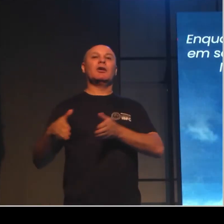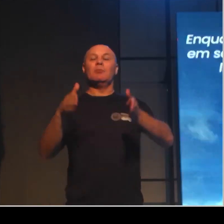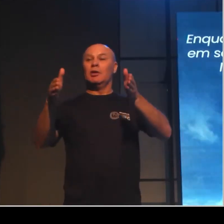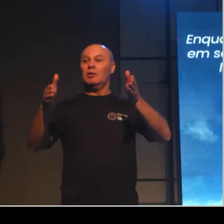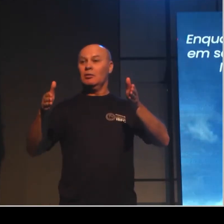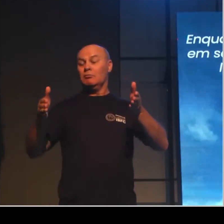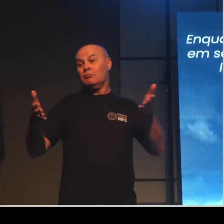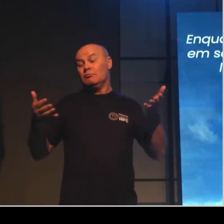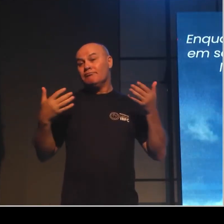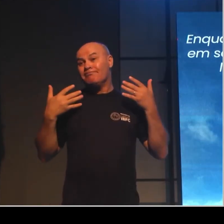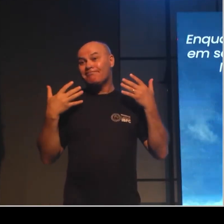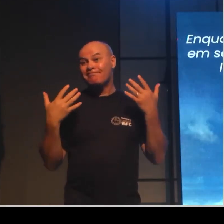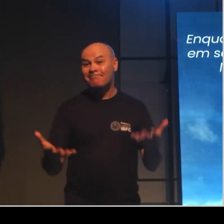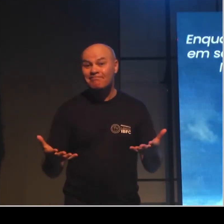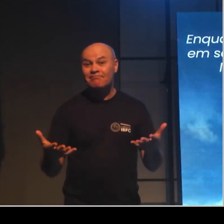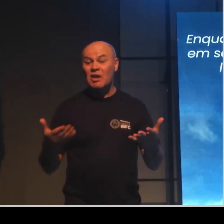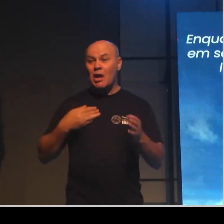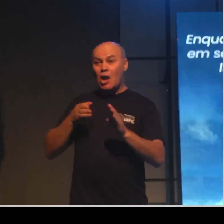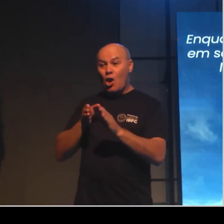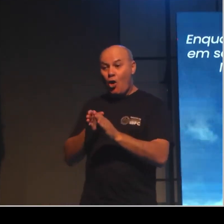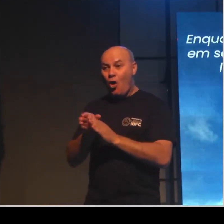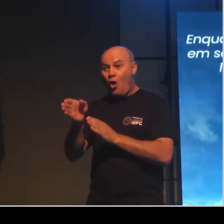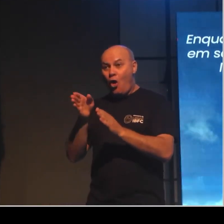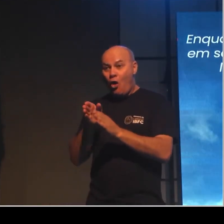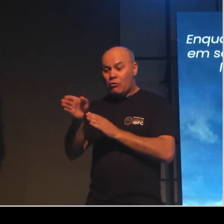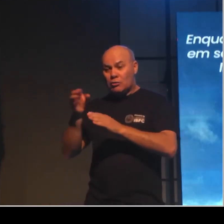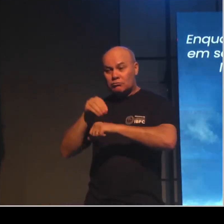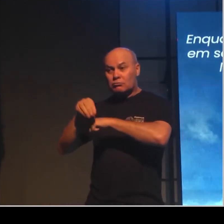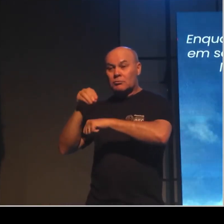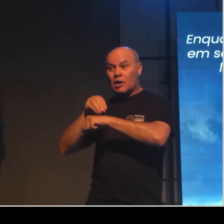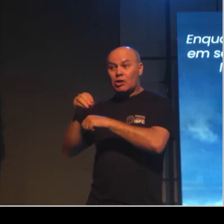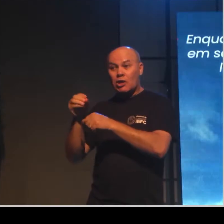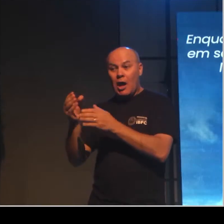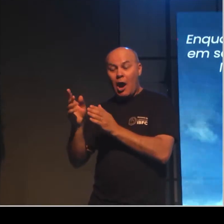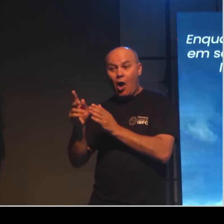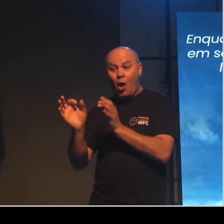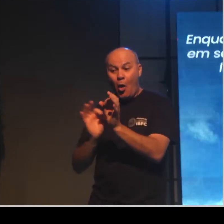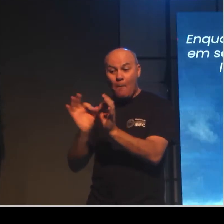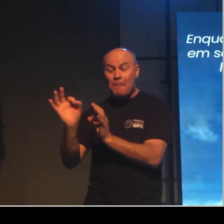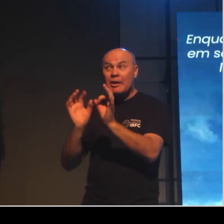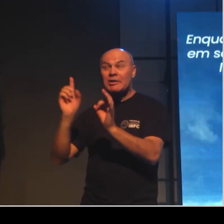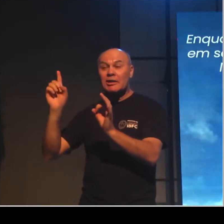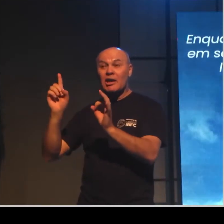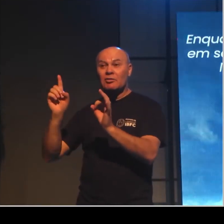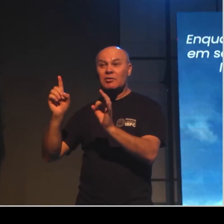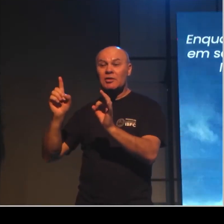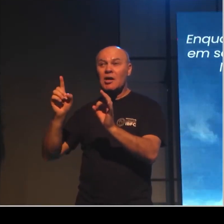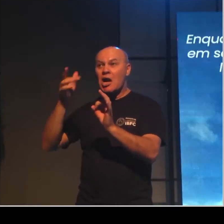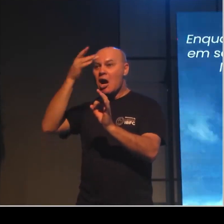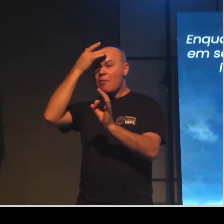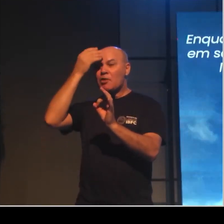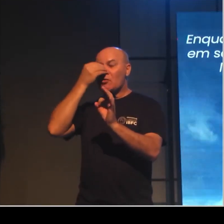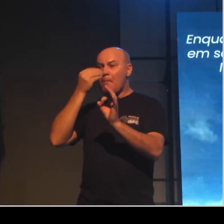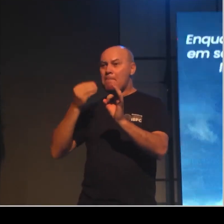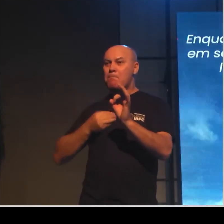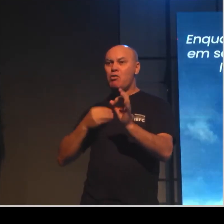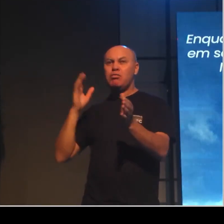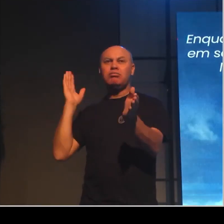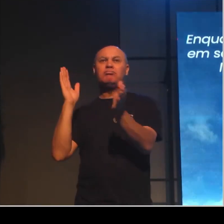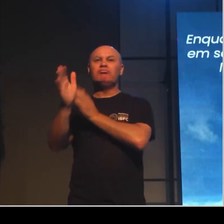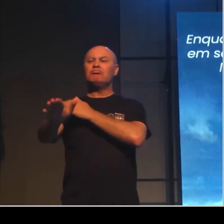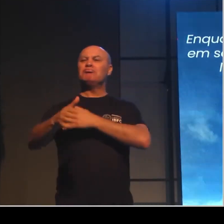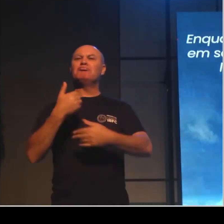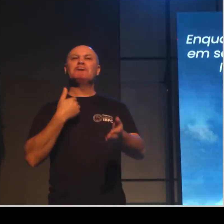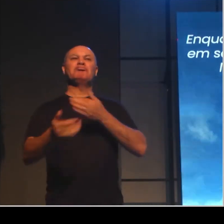chuta o plano de Deus. E daí quando a bênção de Deus não acontece, quando sai debaixo do guarda-chuva de Deus, porque,